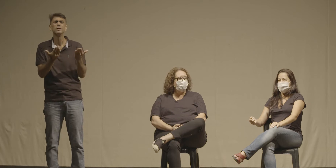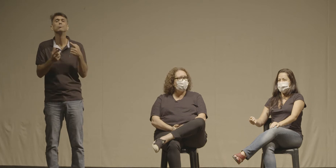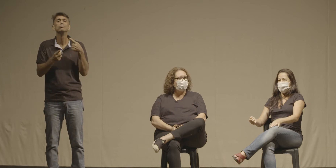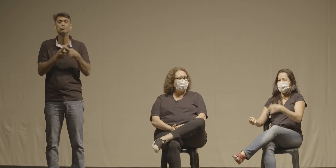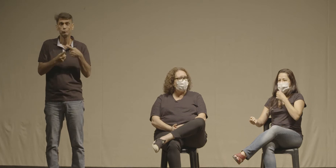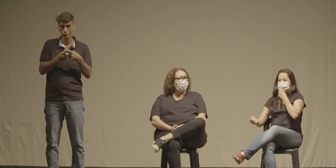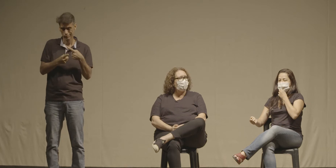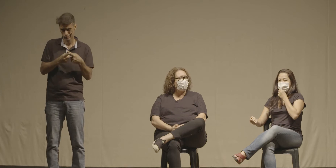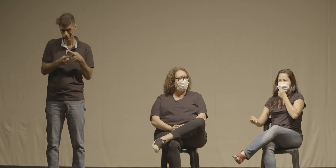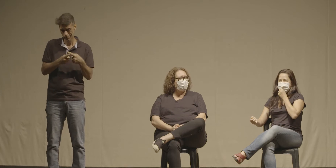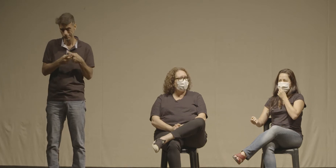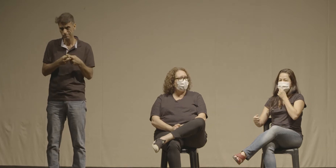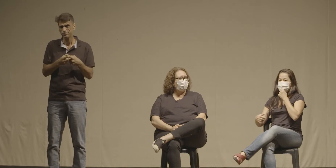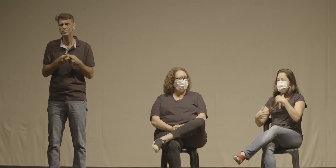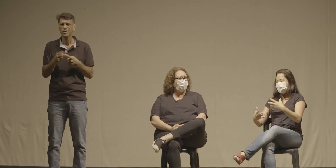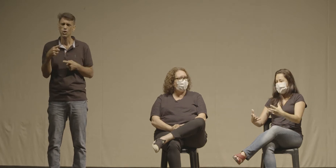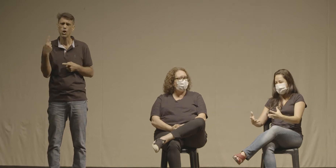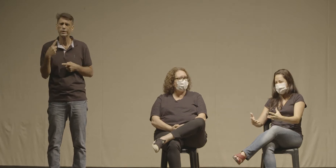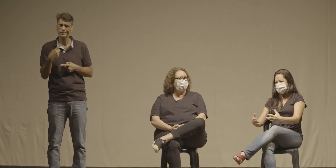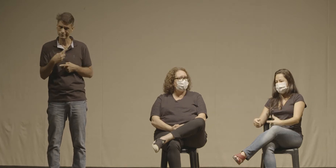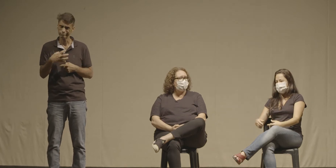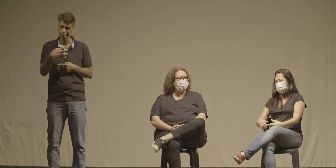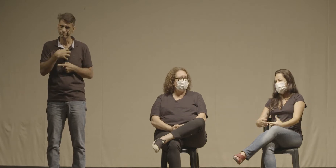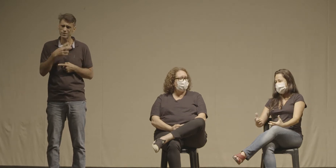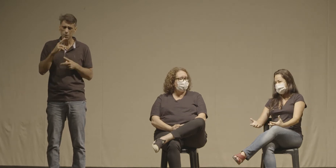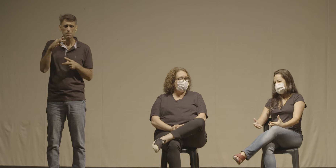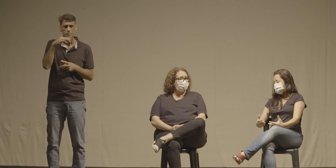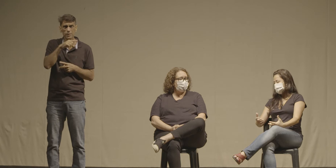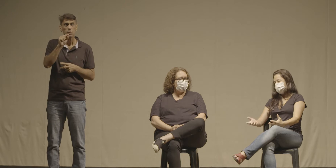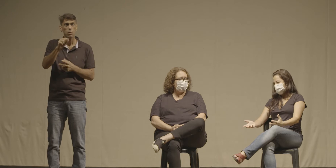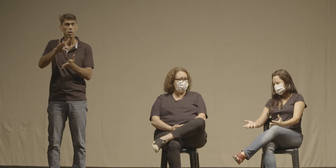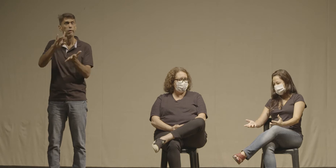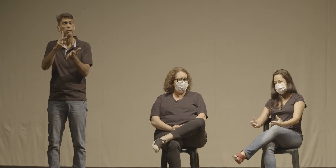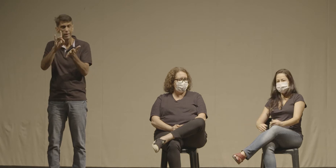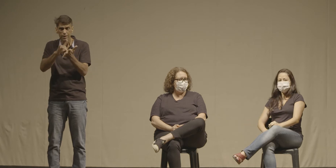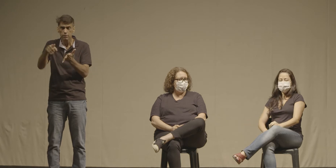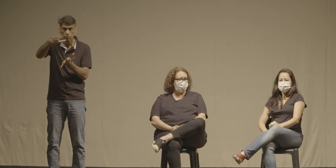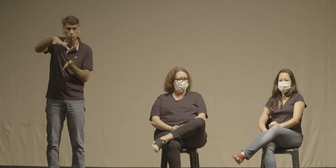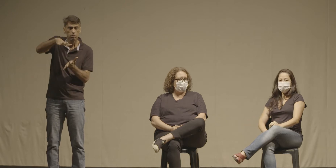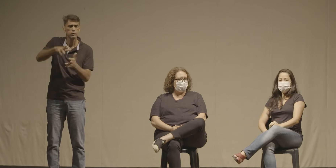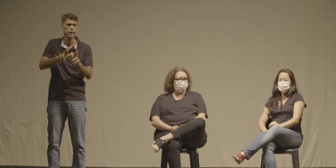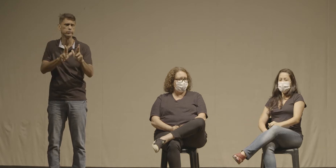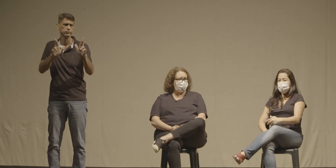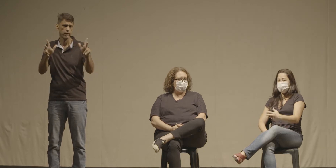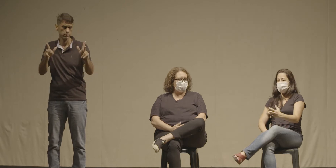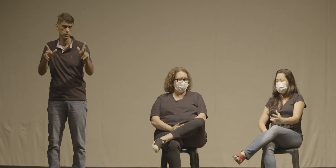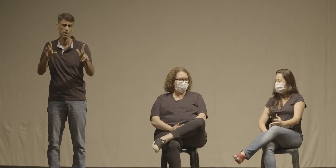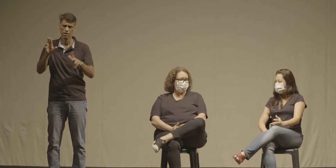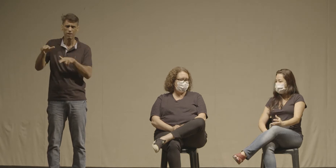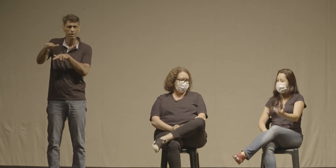porque a gente se depara com realidades que são distintas e